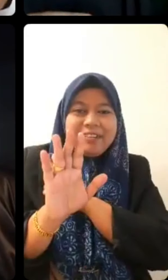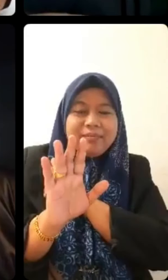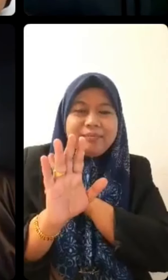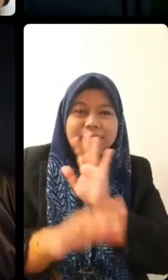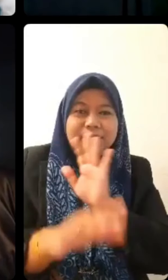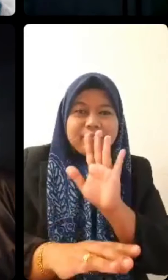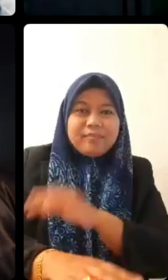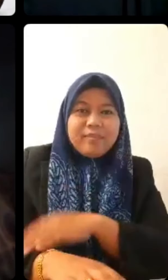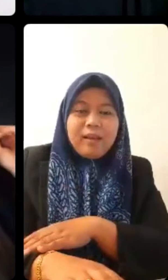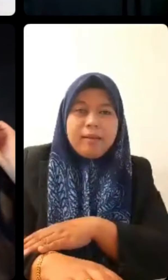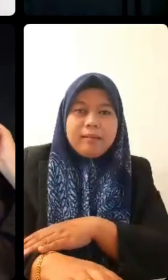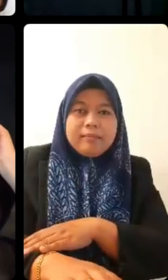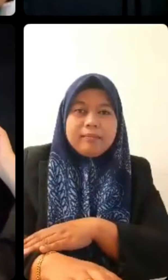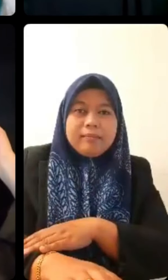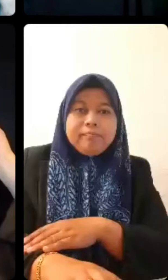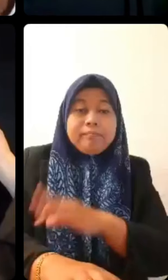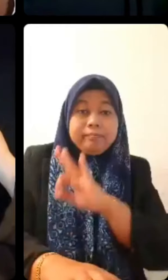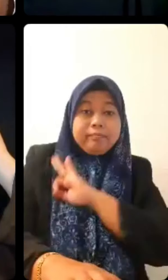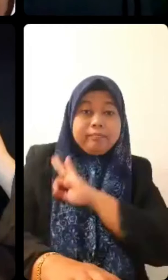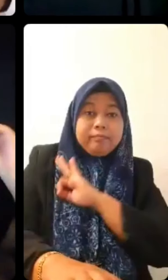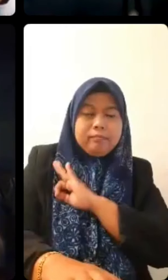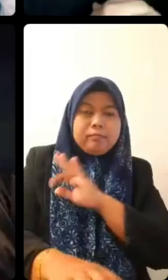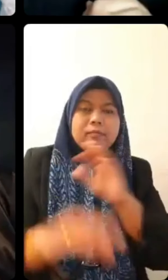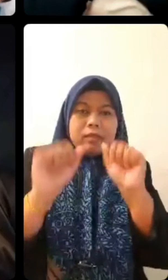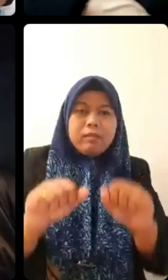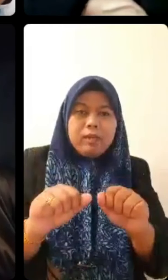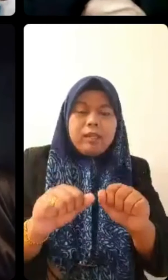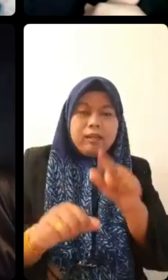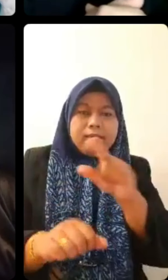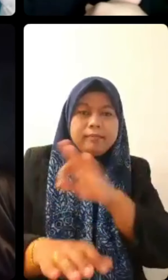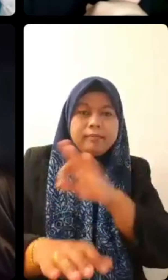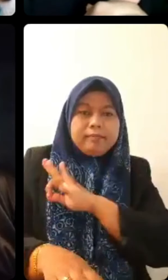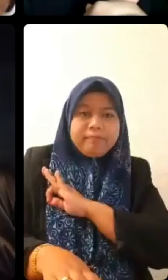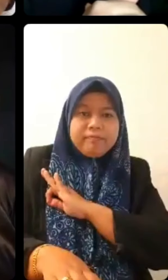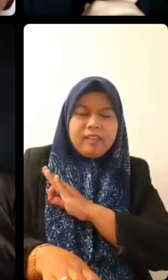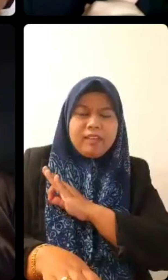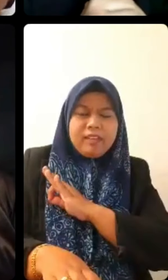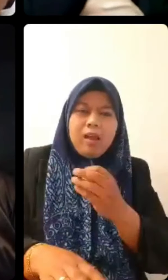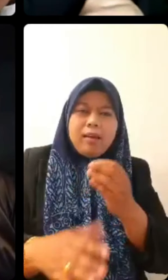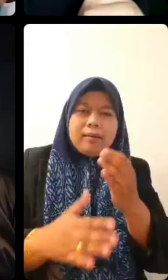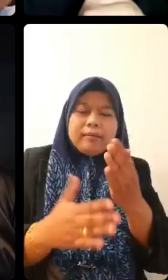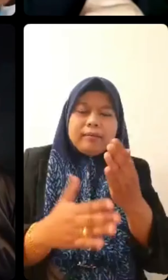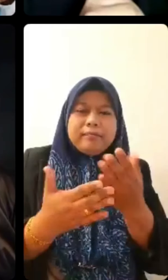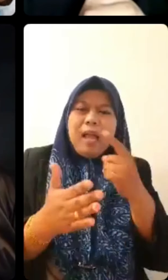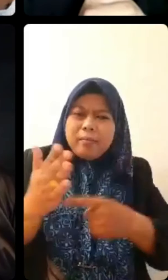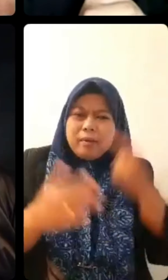boleh tak Cik Anis berikan pendapat berkenaan berita yang viral ini dan mungkin ada